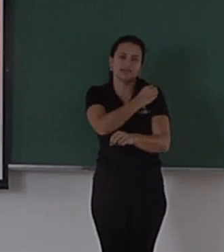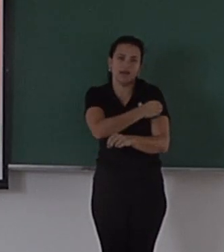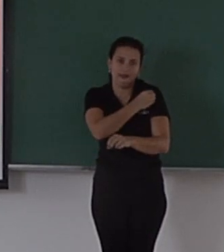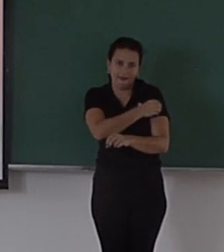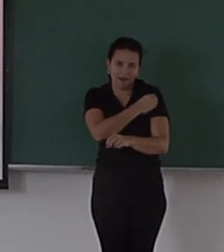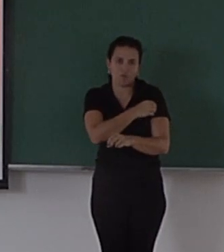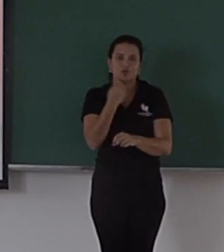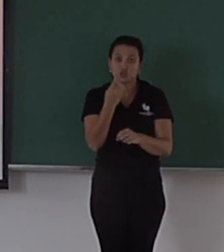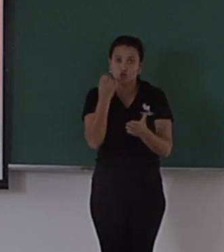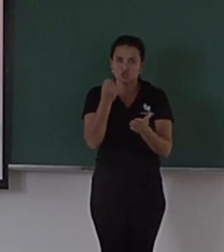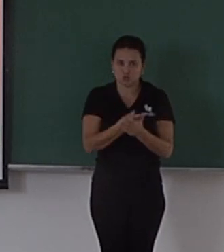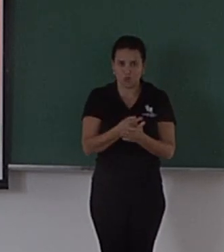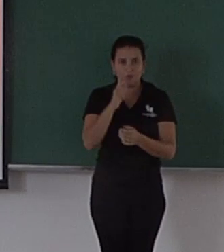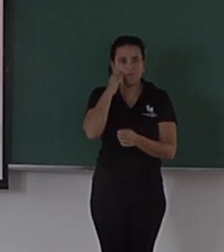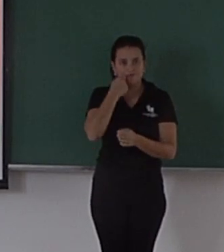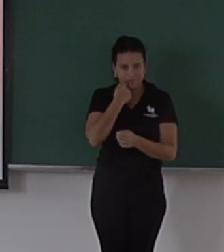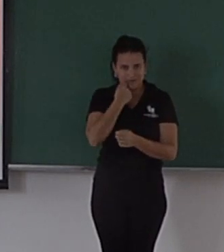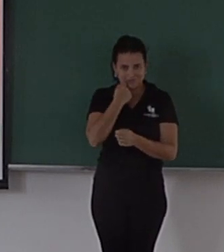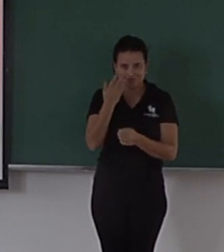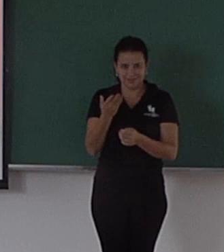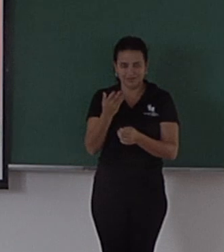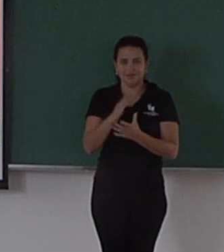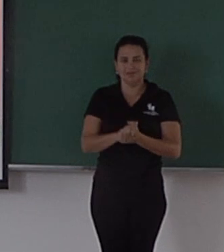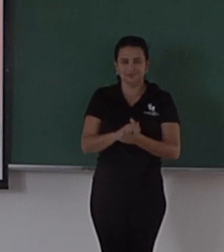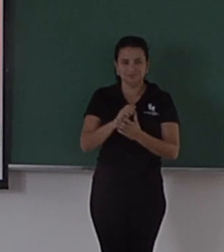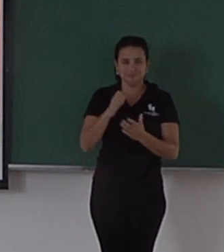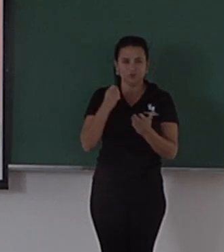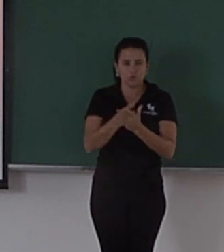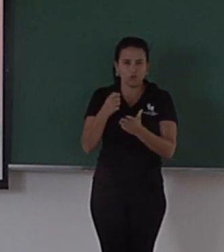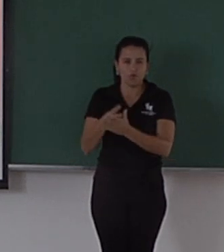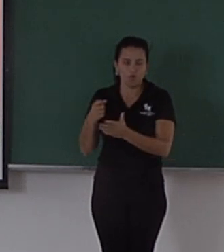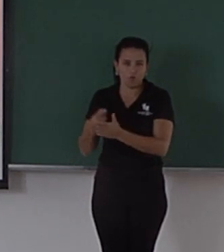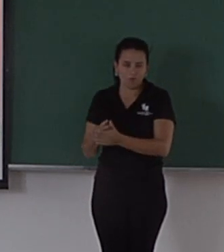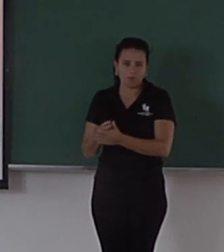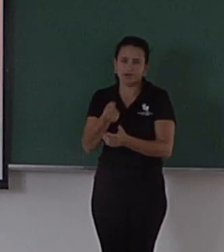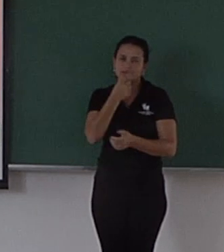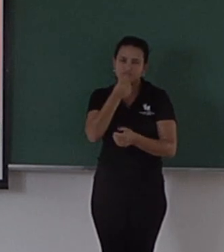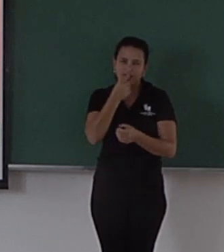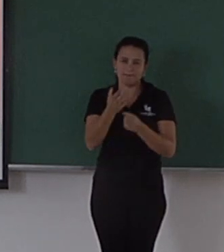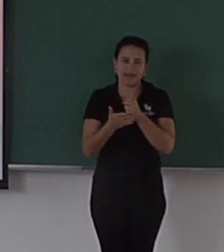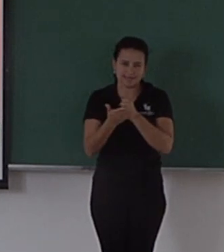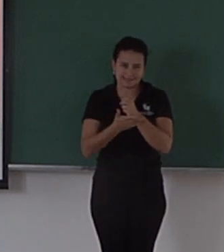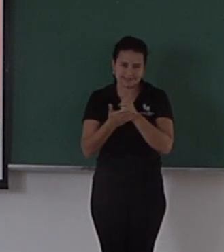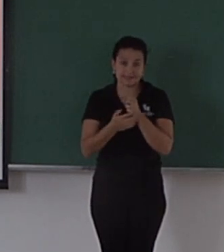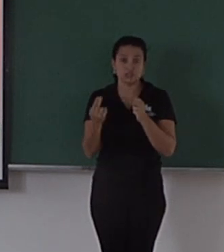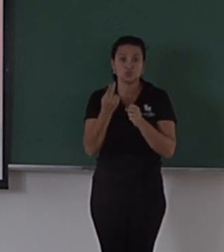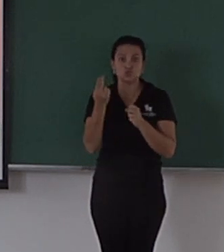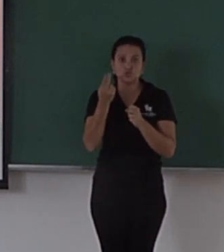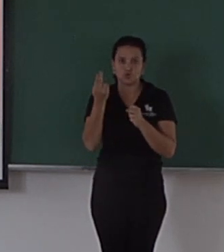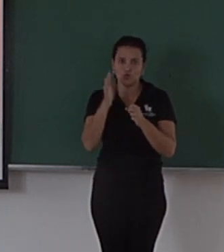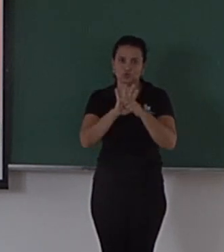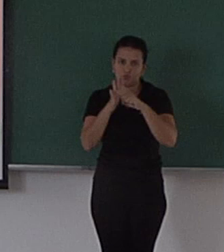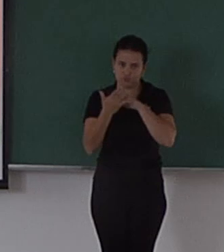na farmácia, no supermercado, né, que a gente usou muito aí na época do Covid, porque grande percentual